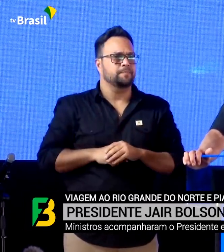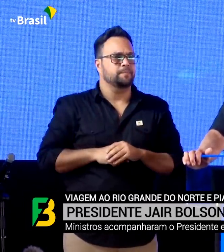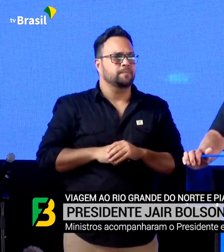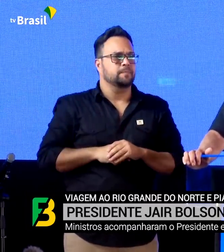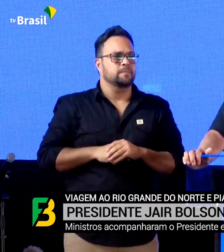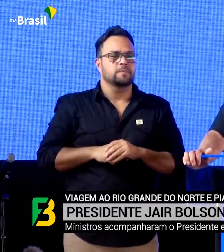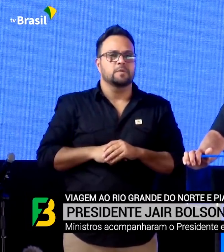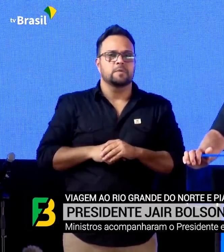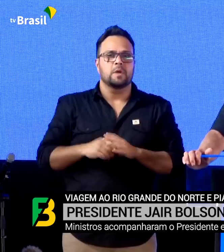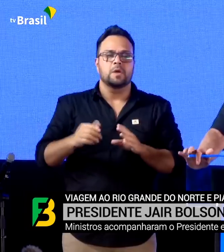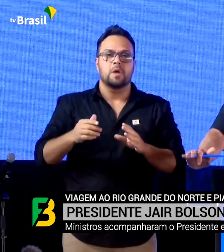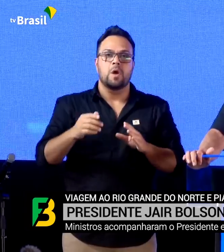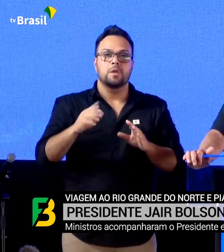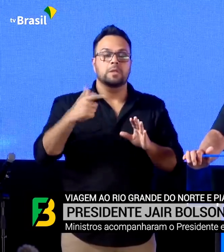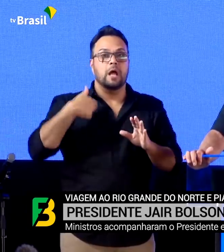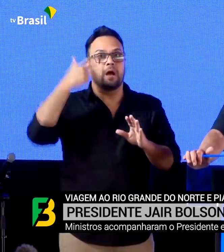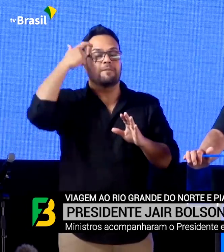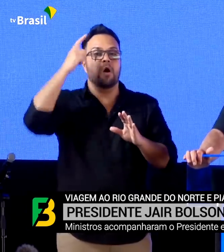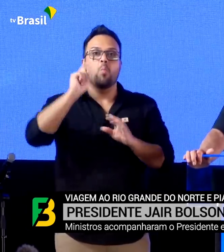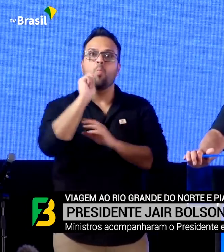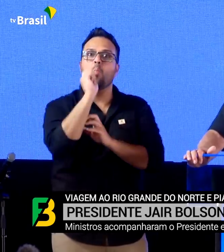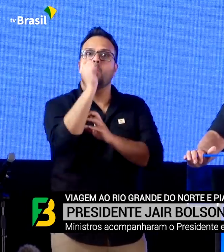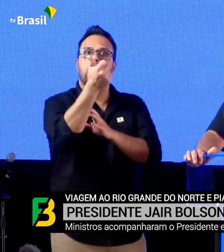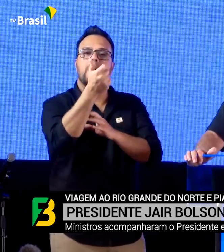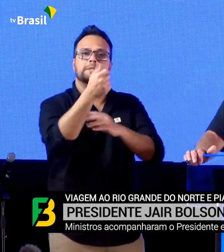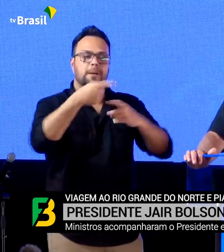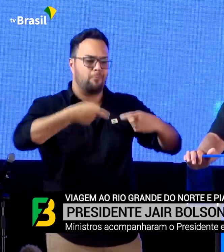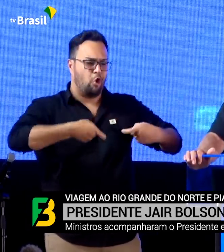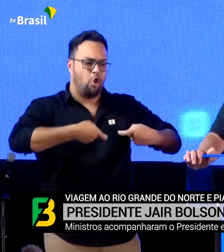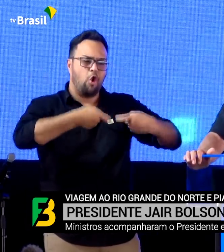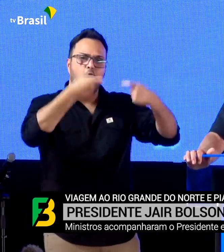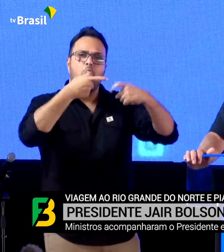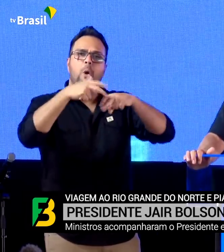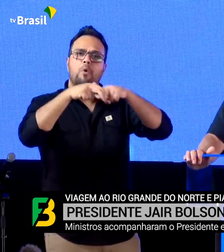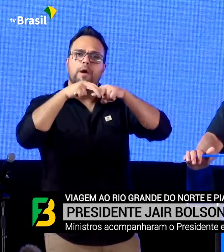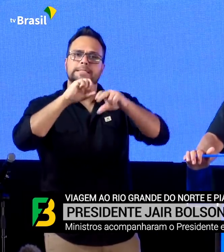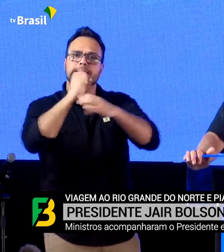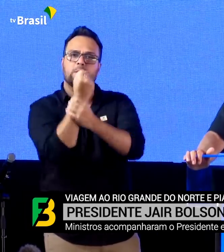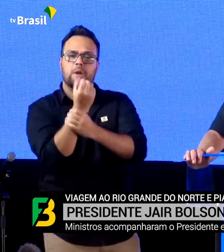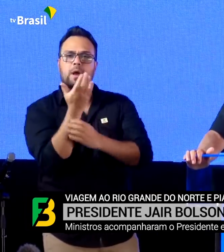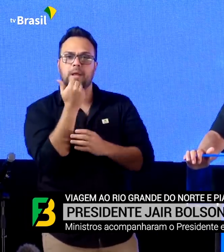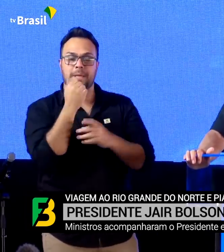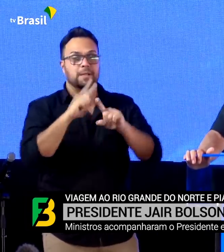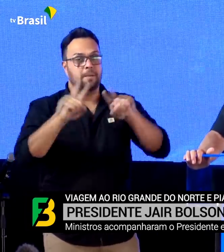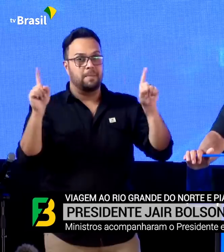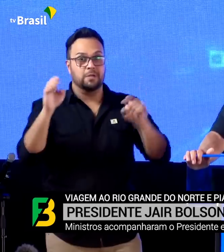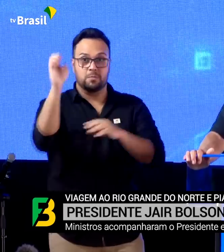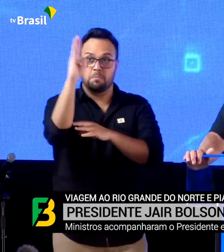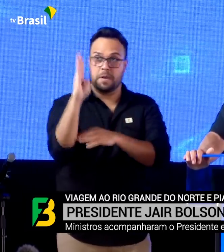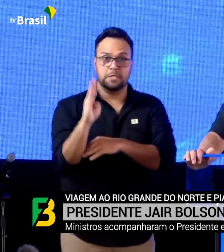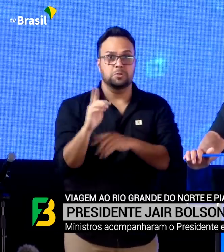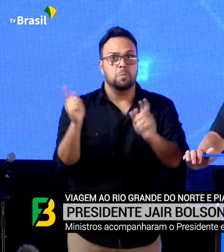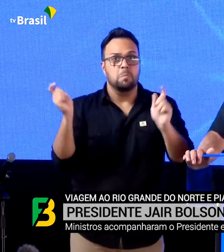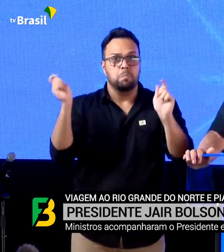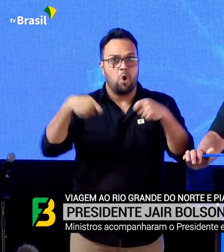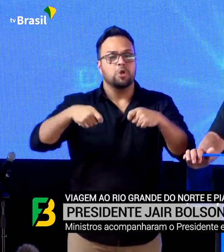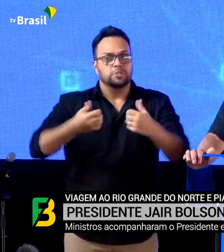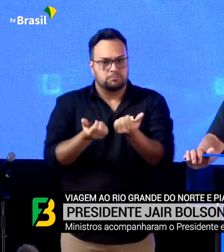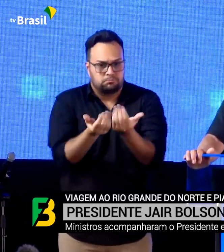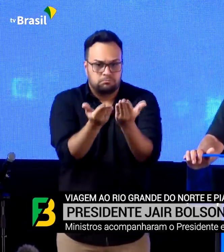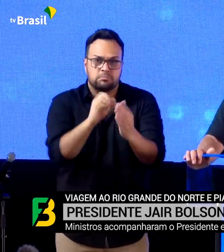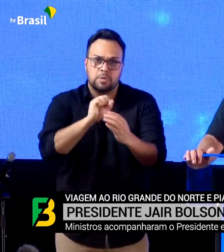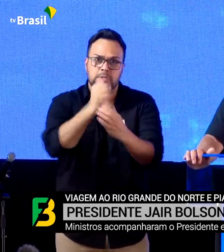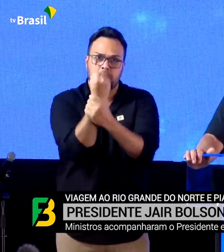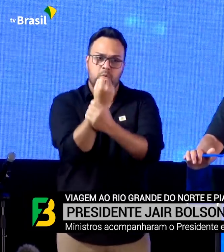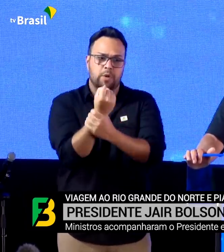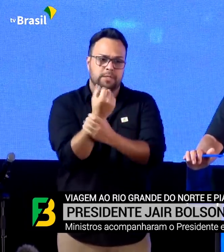Estava na iminência de começar uma guerra por segurança alimentar. O Brasil é um país que pode garantir não só a sua